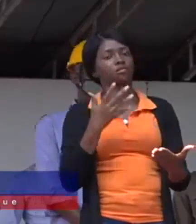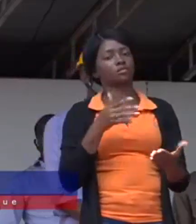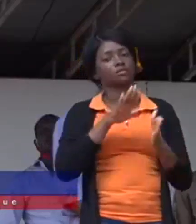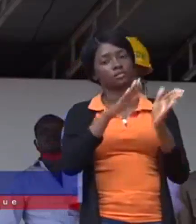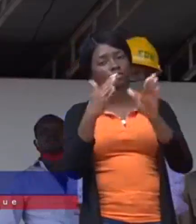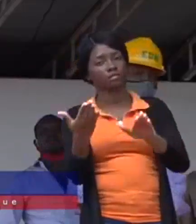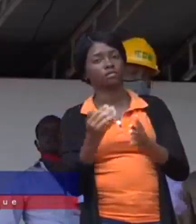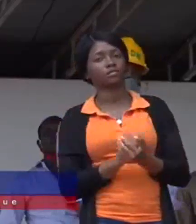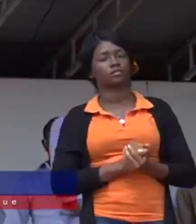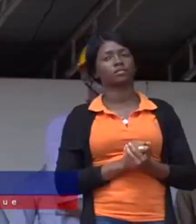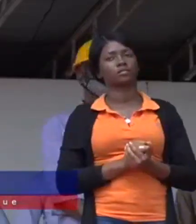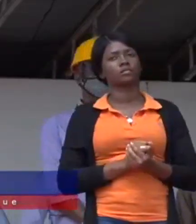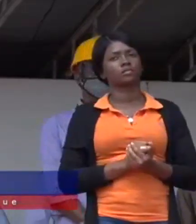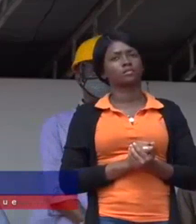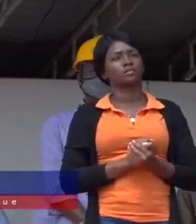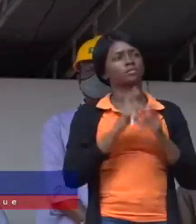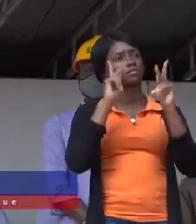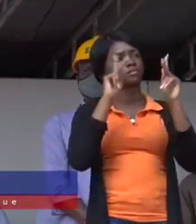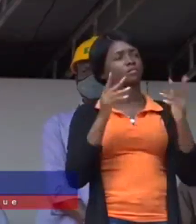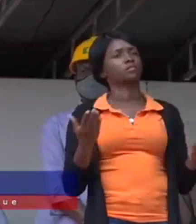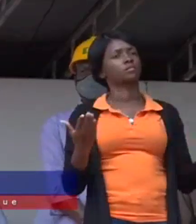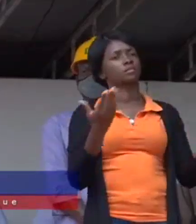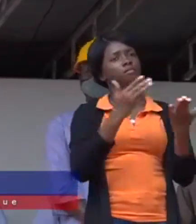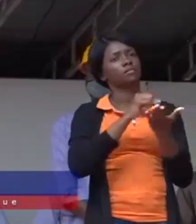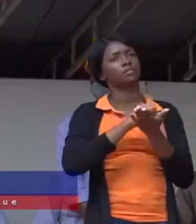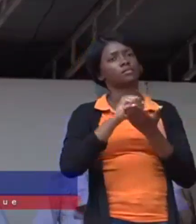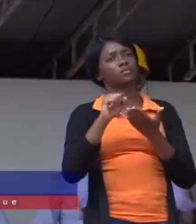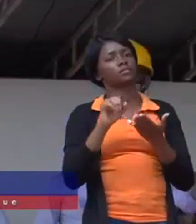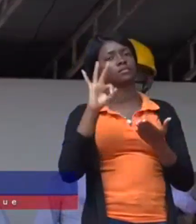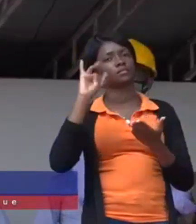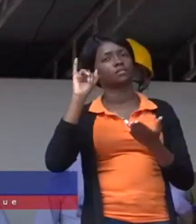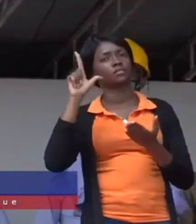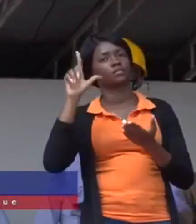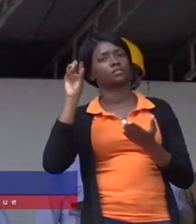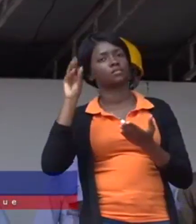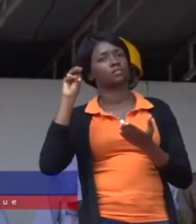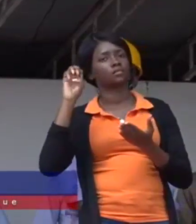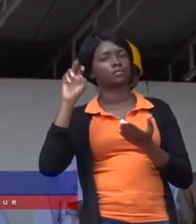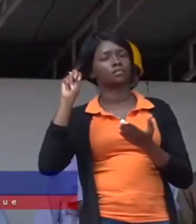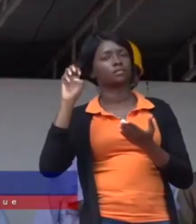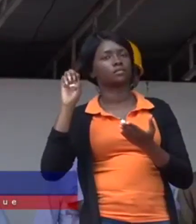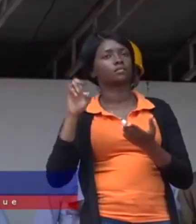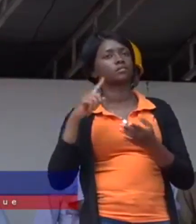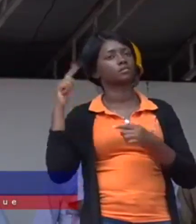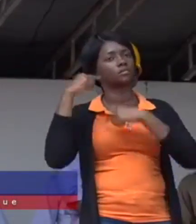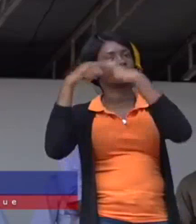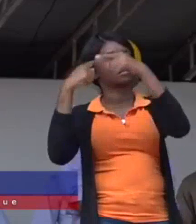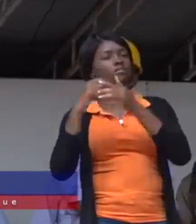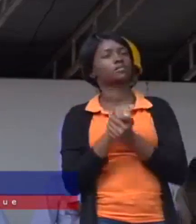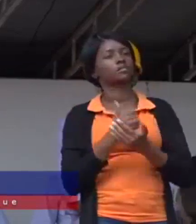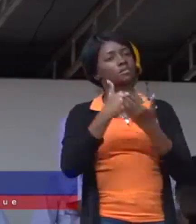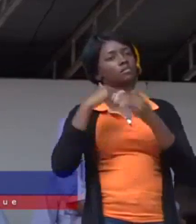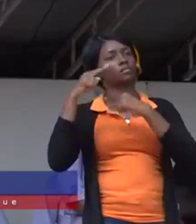matin. En tout cas moun Saint Philomène, moi aller, mais on va aller me dire nous bagaille. Ça me